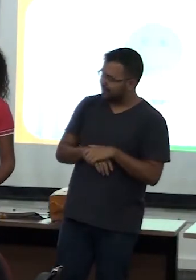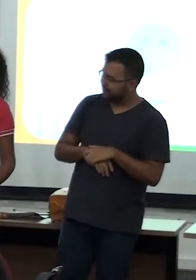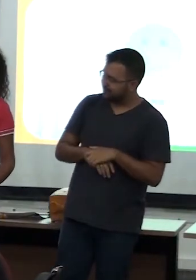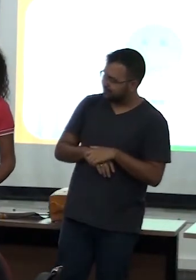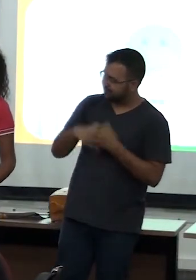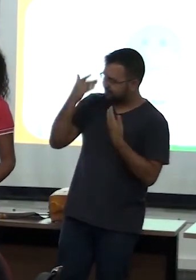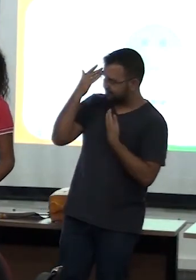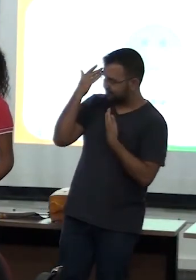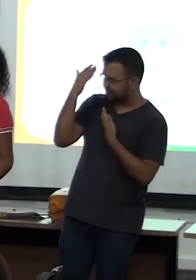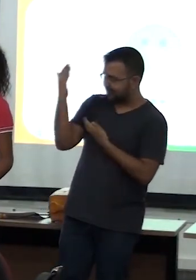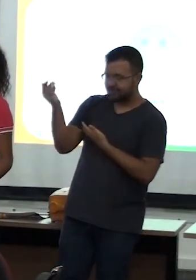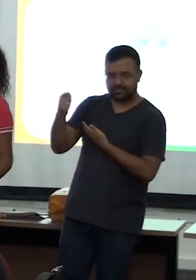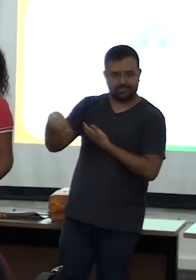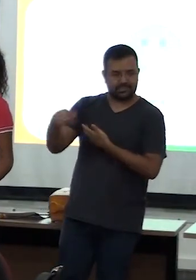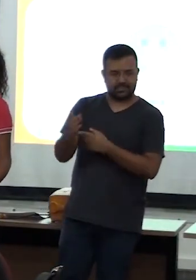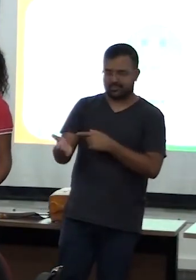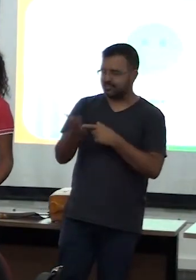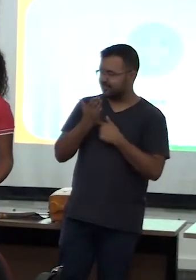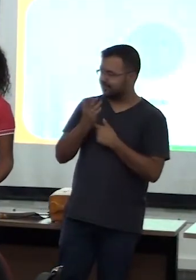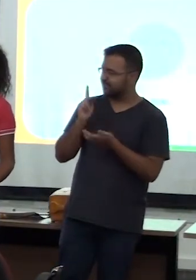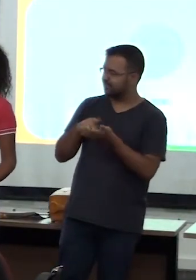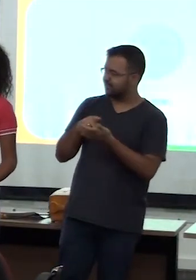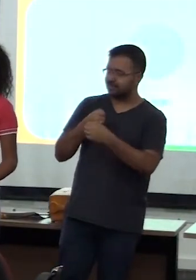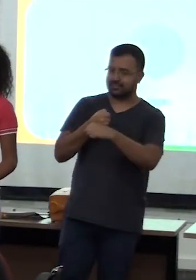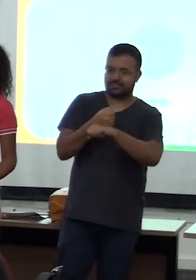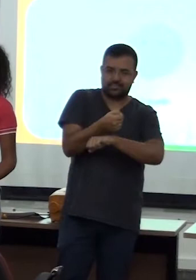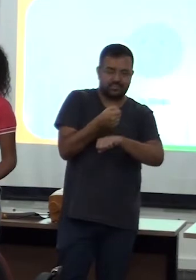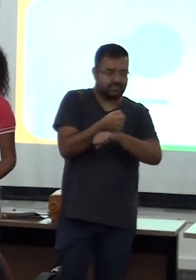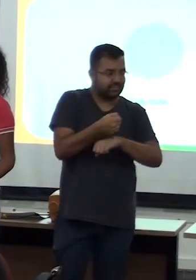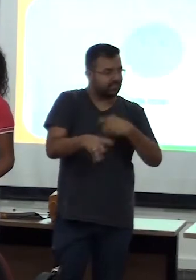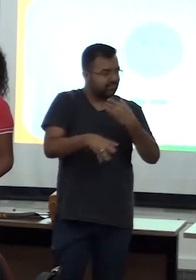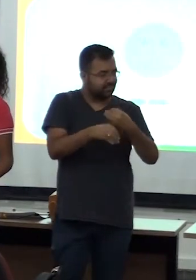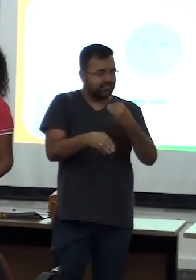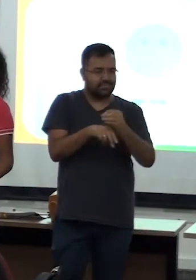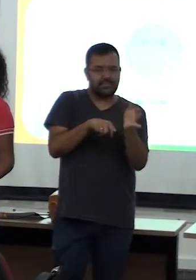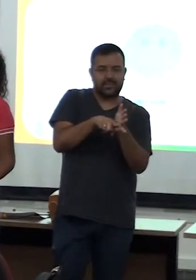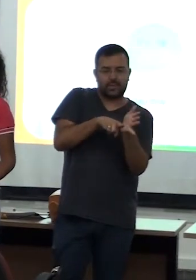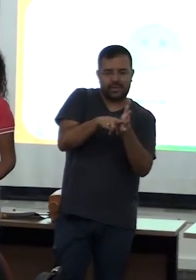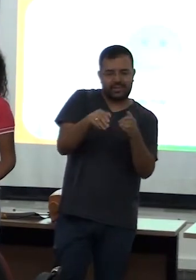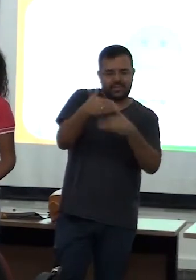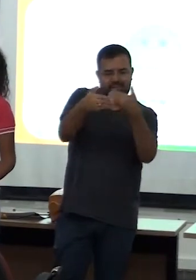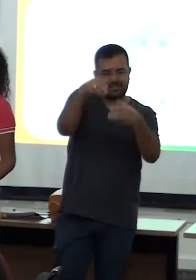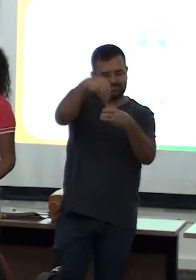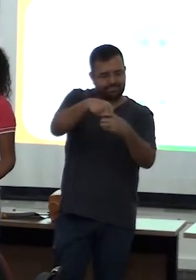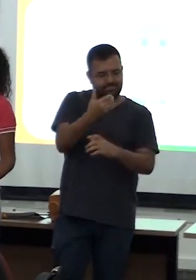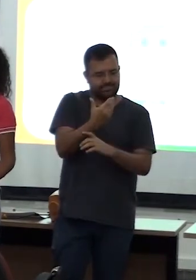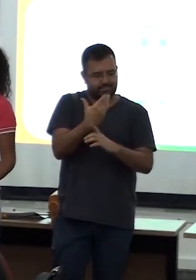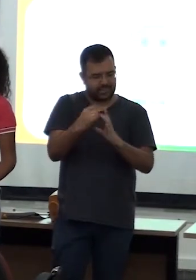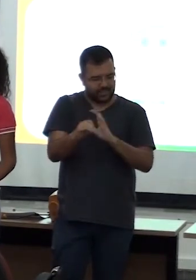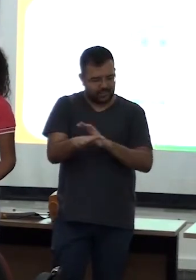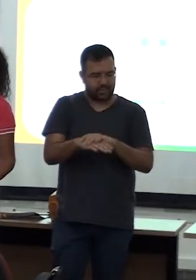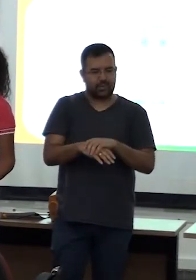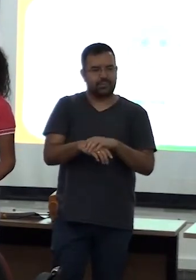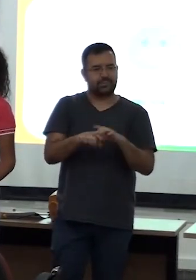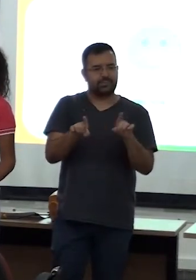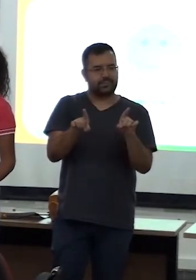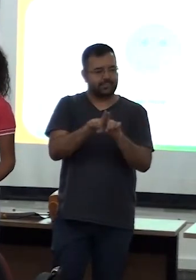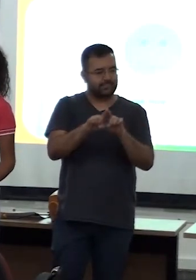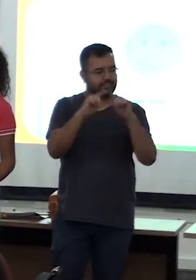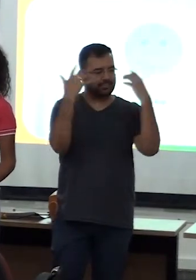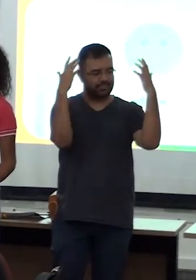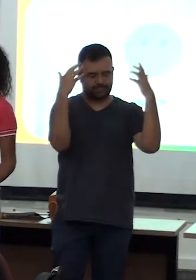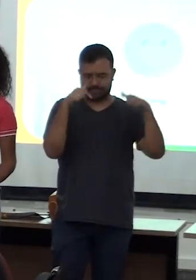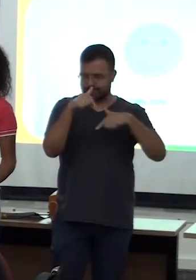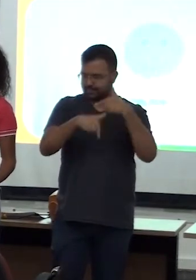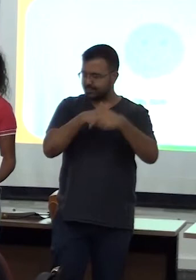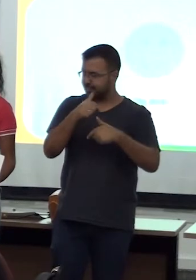nós agradecemos a colaboração de vocês, essa contribuição para o desenvolvimento da pesquisa do CEFOR e parabenizar pelo trabalho que